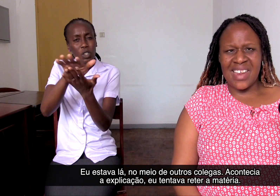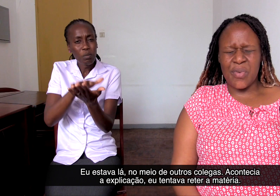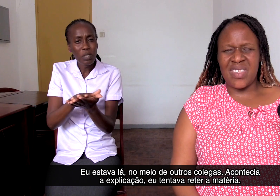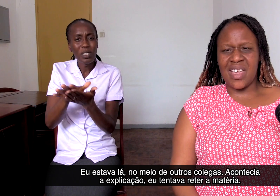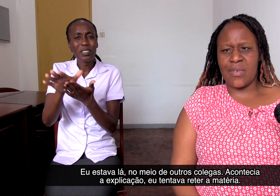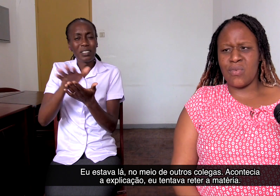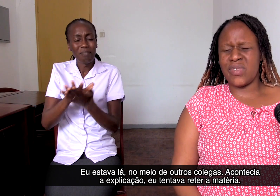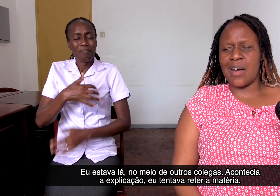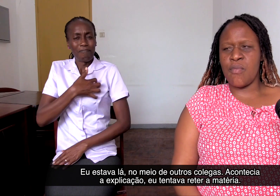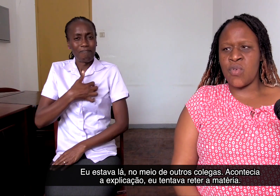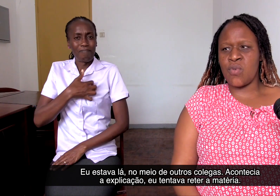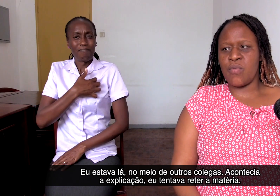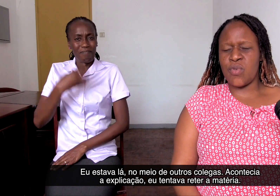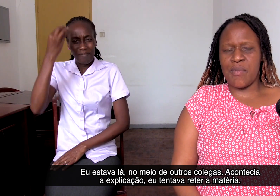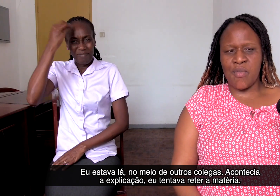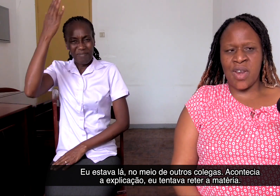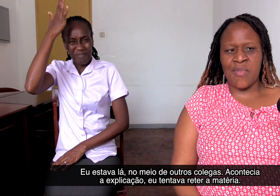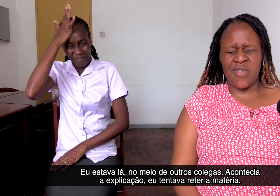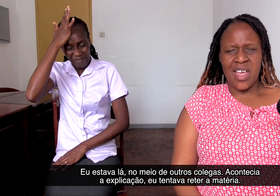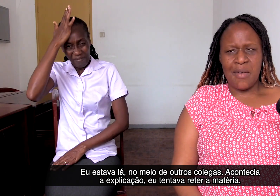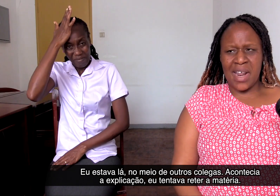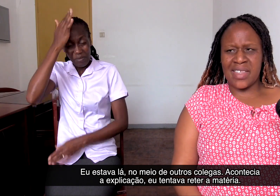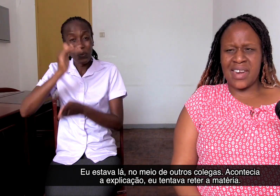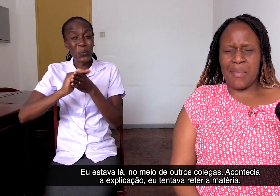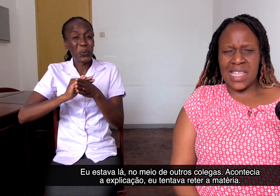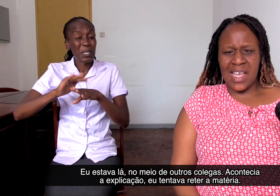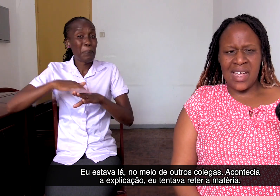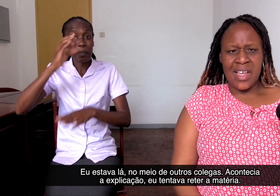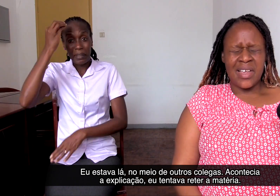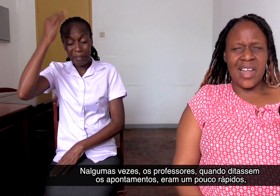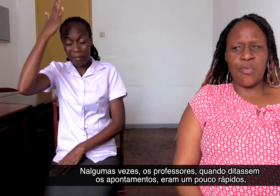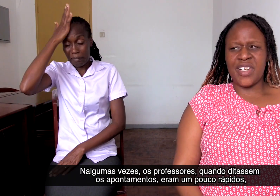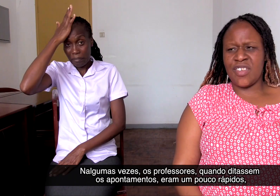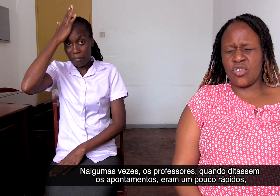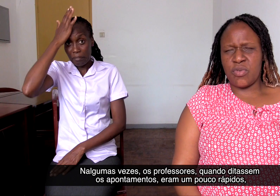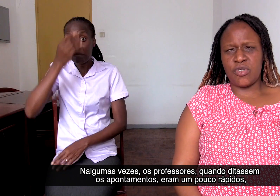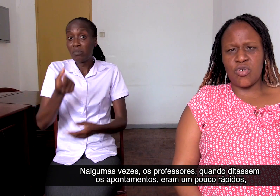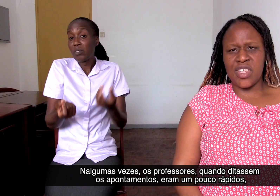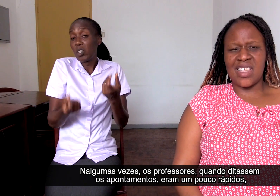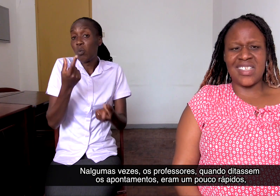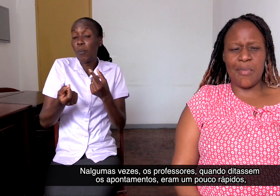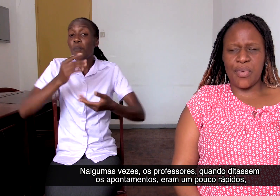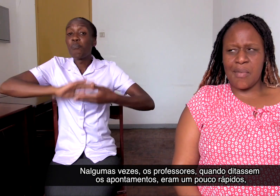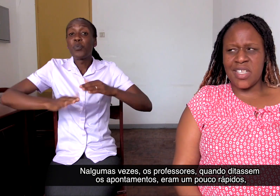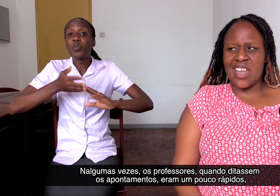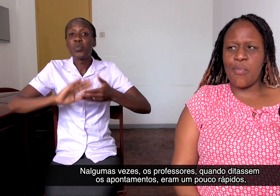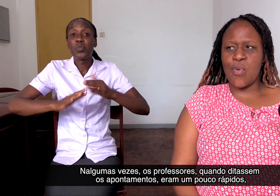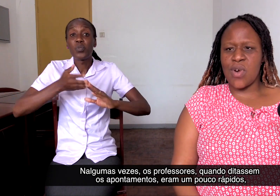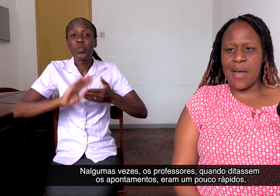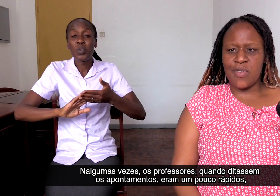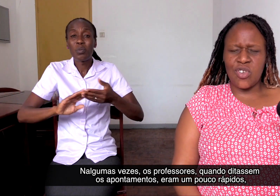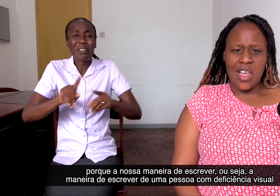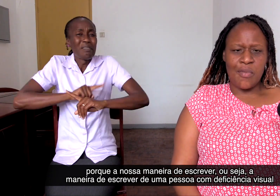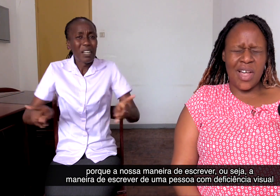a matéria, eu tinha que usar muito a memória mesmo para reter a matéria. Em algumas vezes os professores, quando ditassem apontamentos, eram um